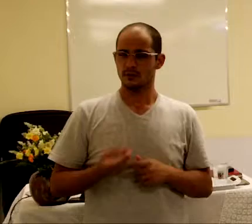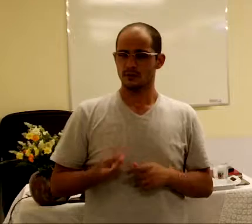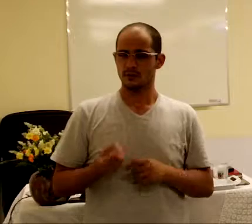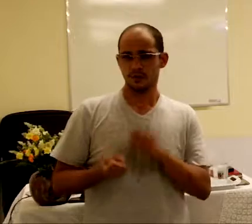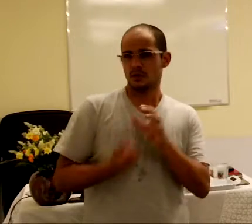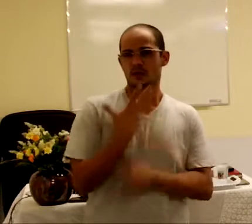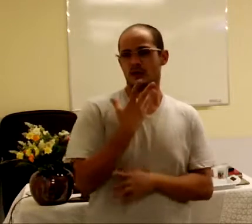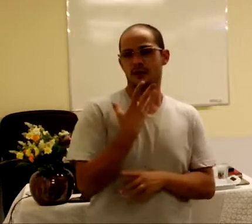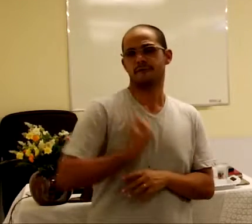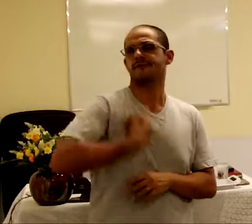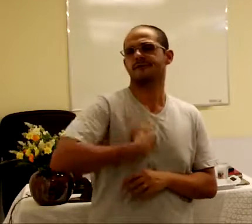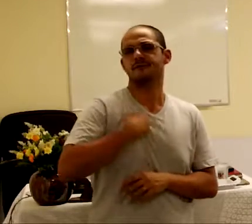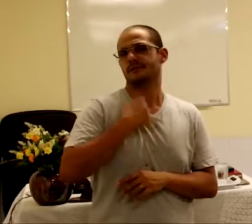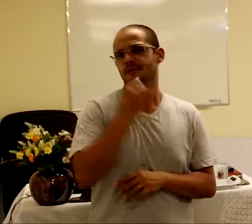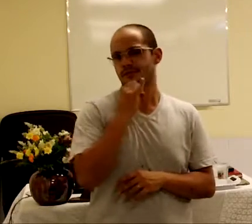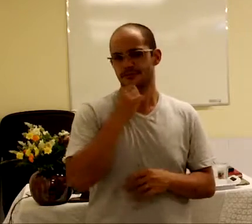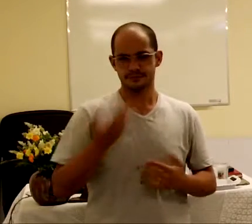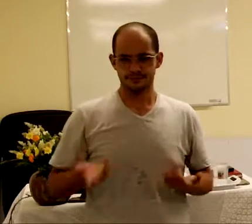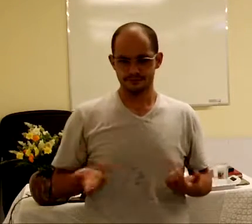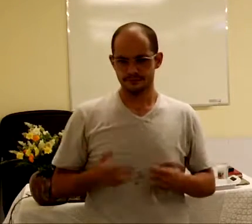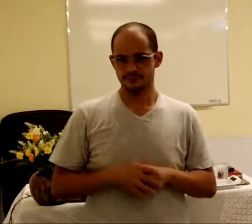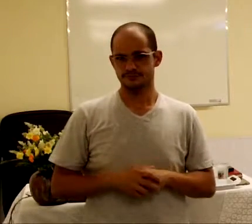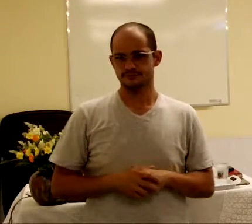a vida, por exemplo. O acaso.